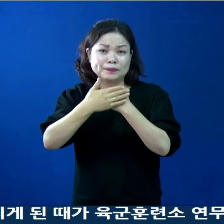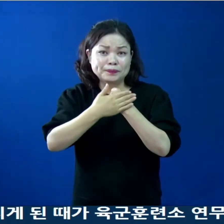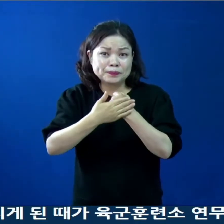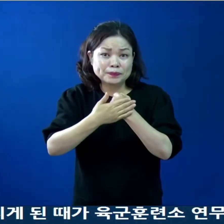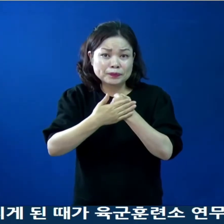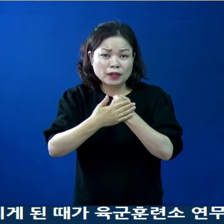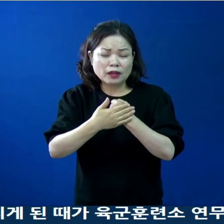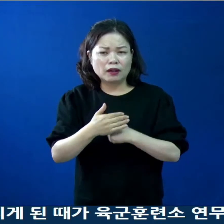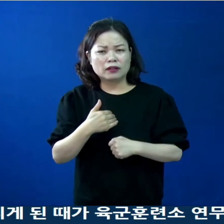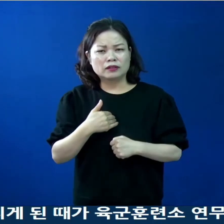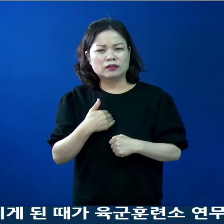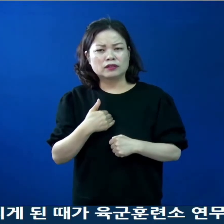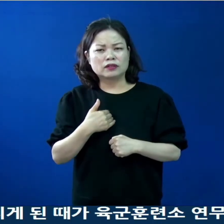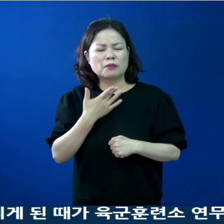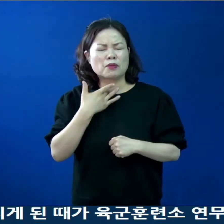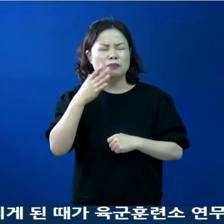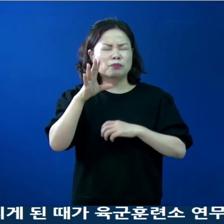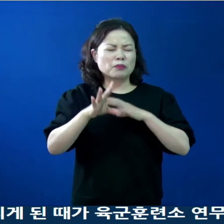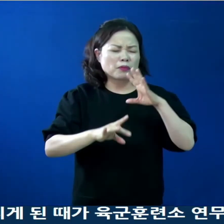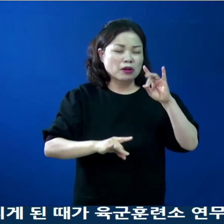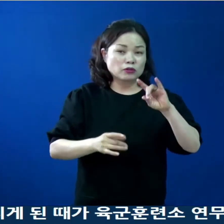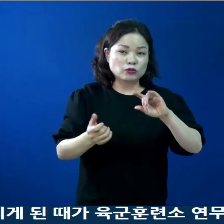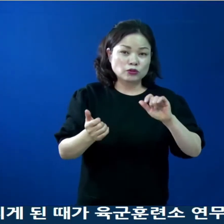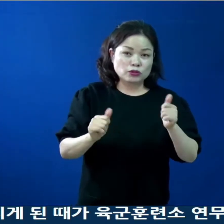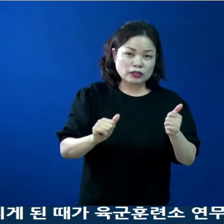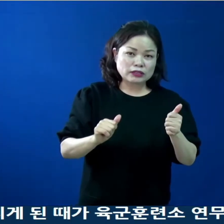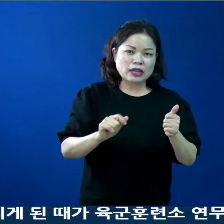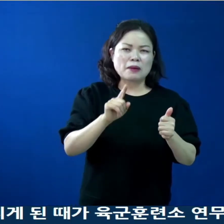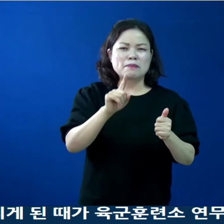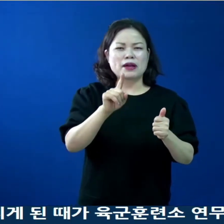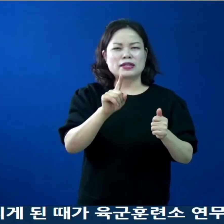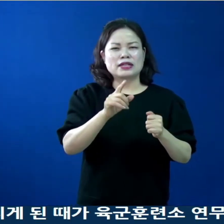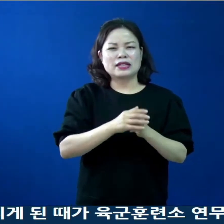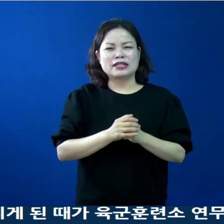마치 목말라 죽을 것 같은 한 마리